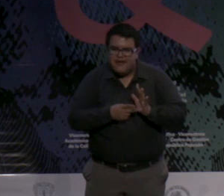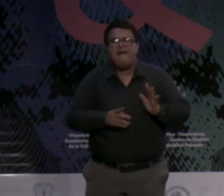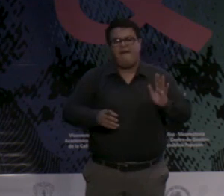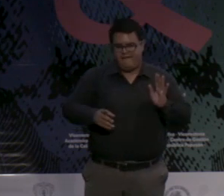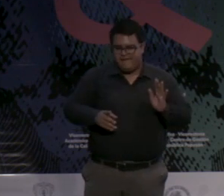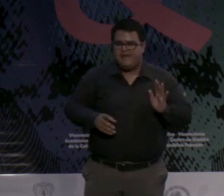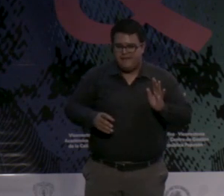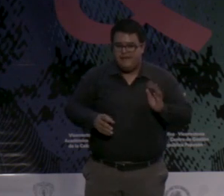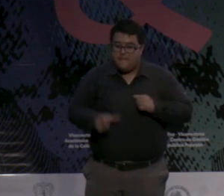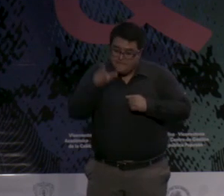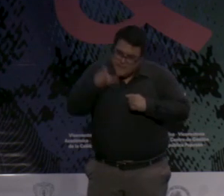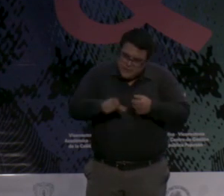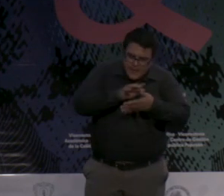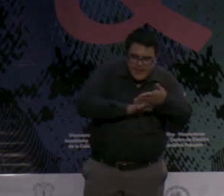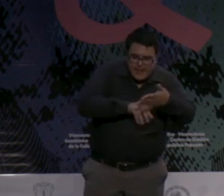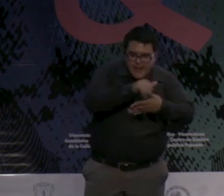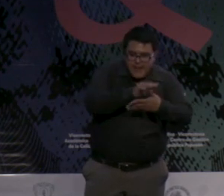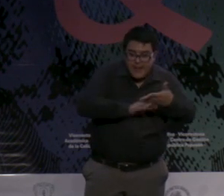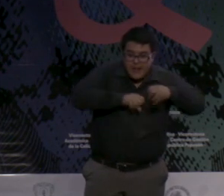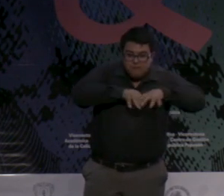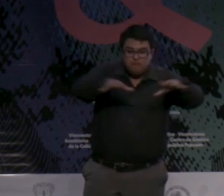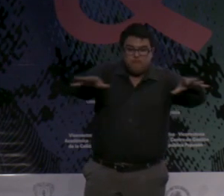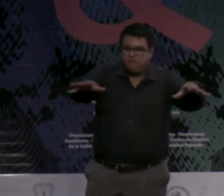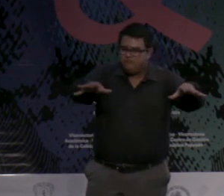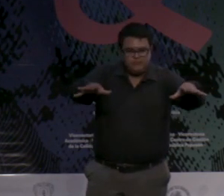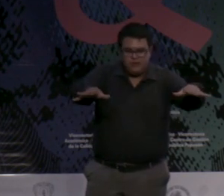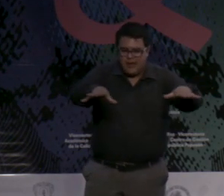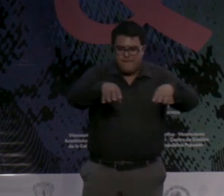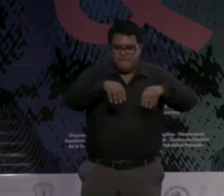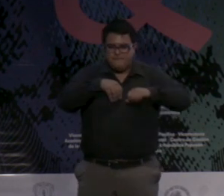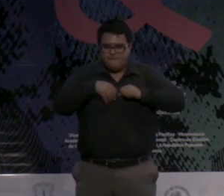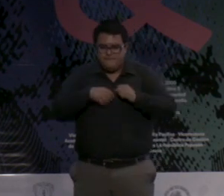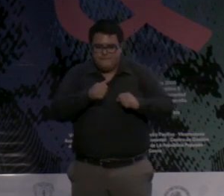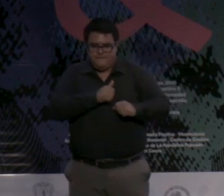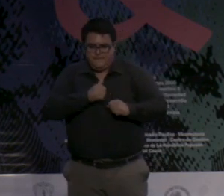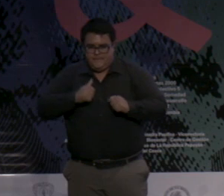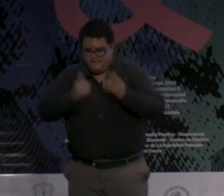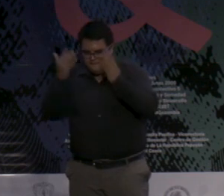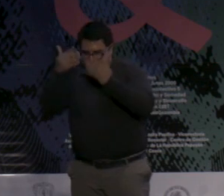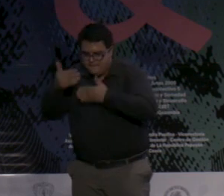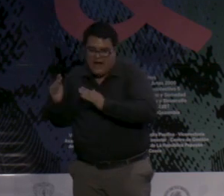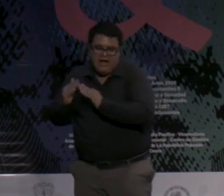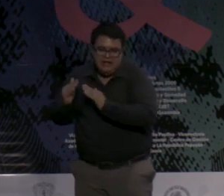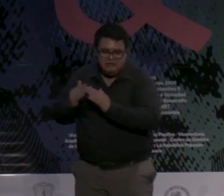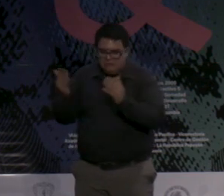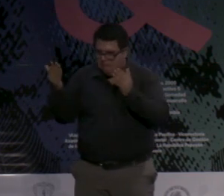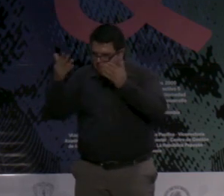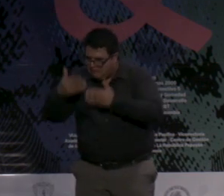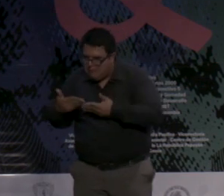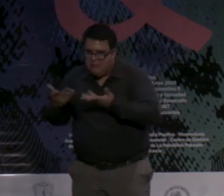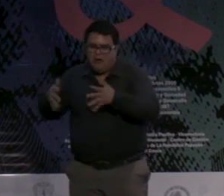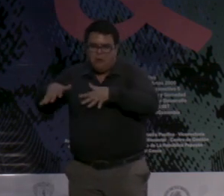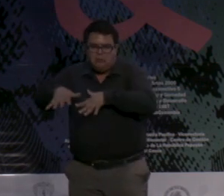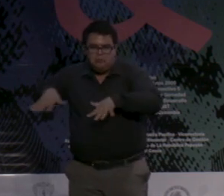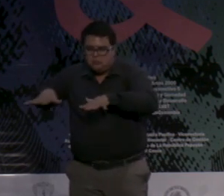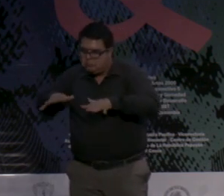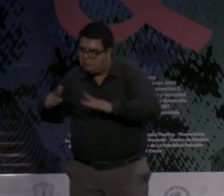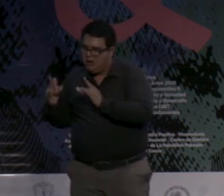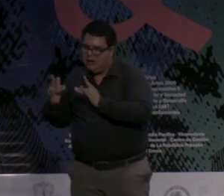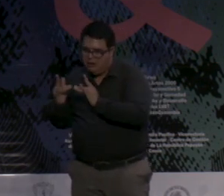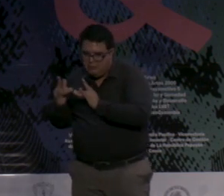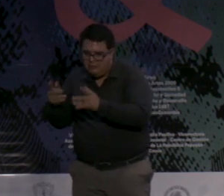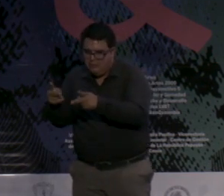lo que el pintor ha hecho aquí no va a ser comunicado públicamente, sino que más bien queda expresado, y al quedar expresado lo ha puesto a salvo. Quisiera